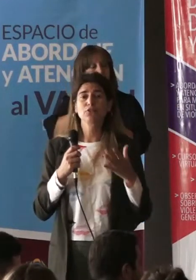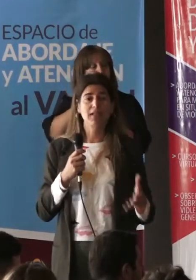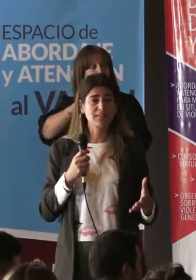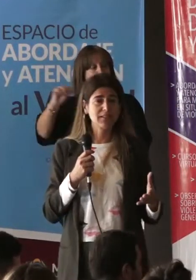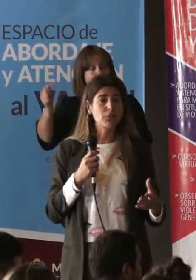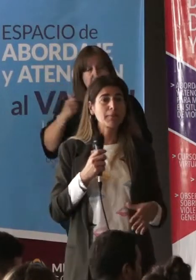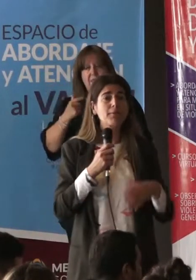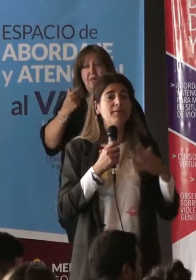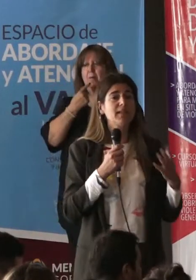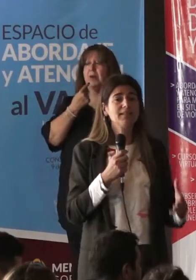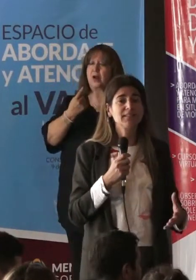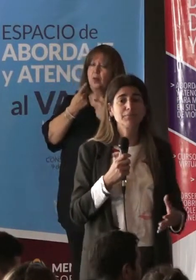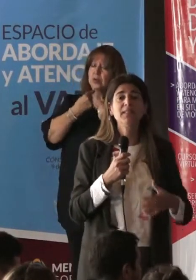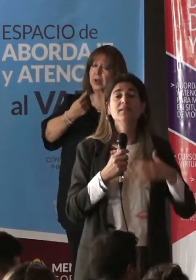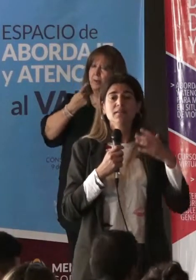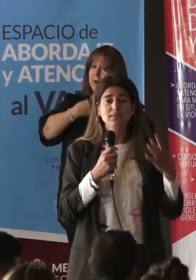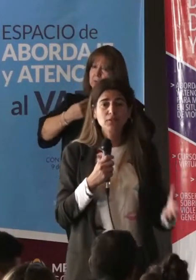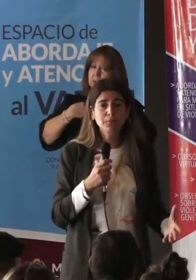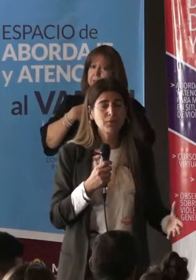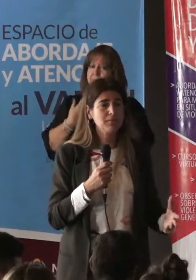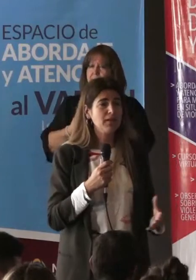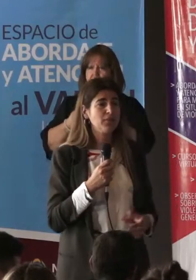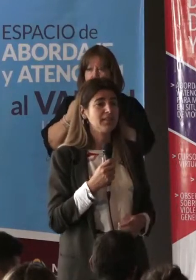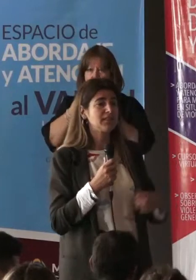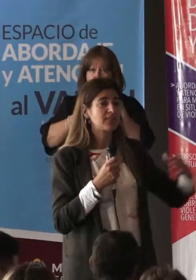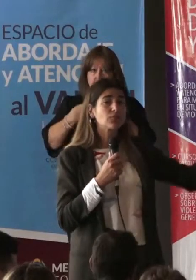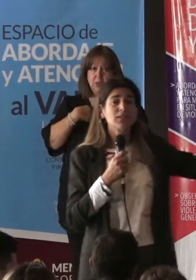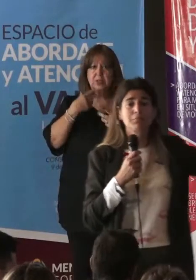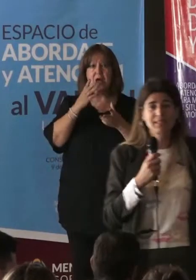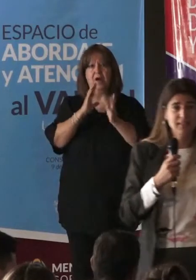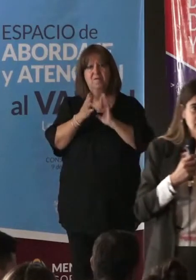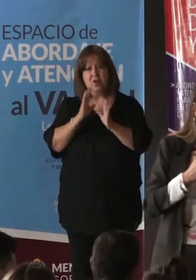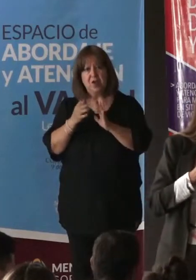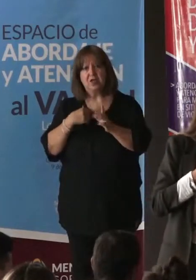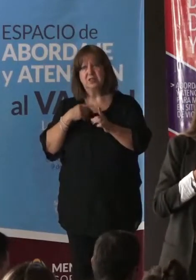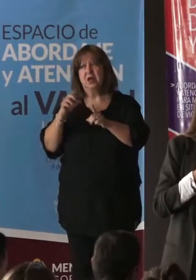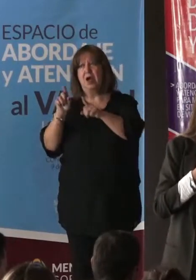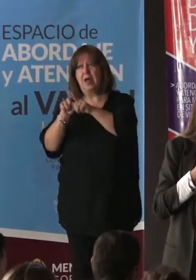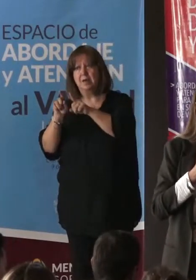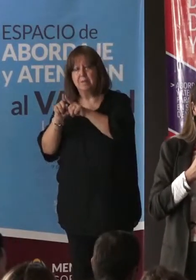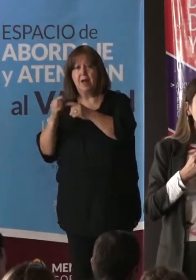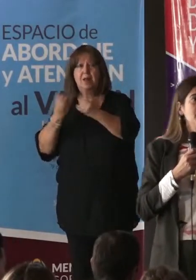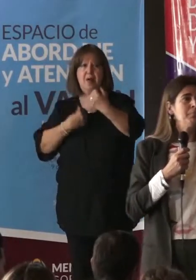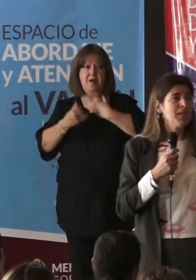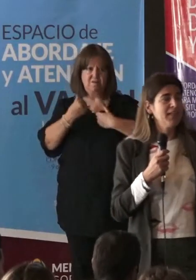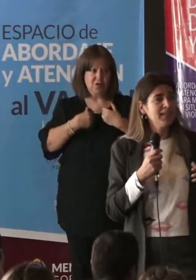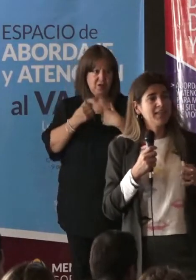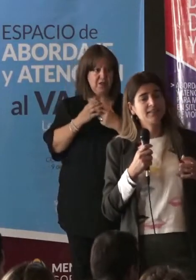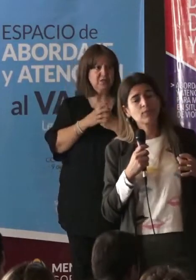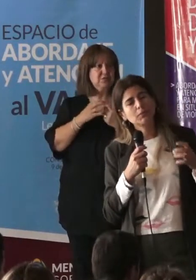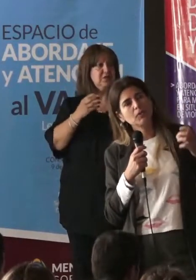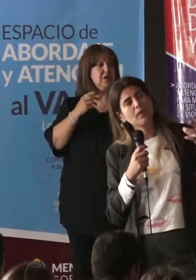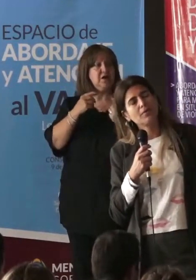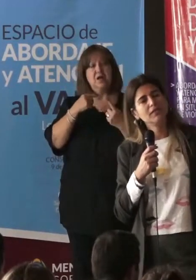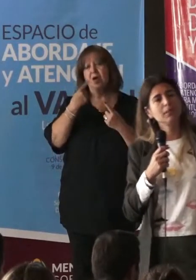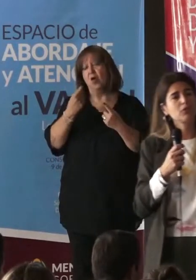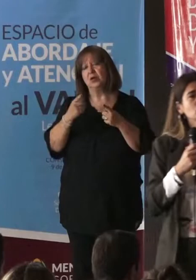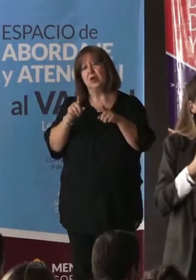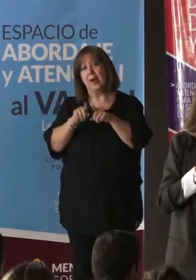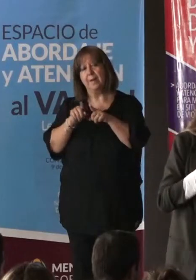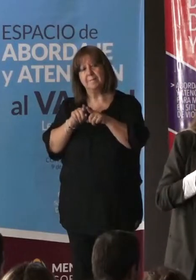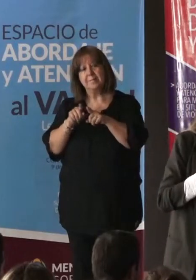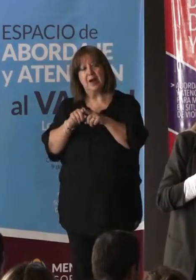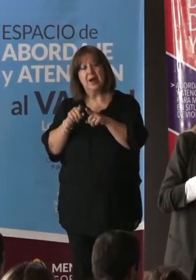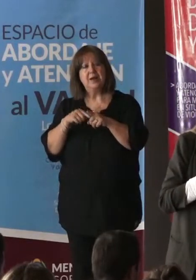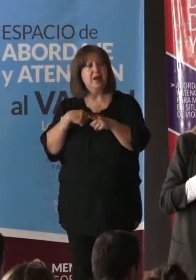venir a asesorarse, la mujer puede venir a decirme, tengo un problema de violencia, tengo una hermana que tiene un problema de violencia, tengo este problema de violencia pero